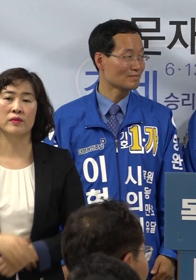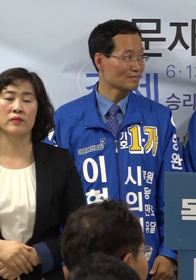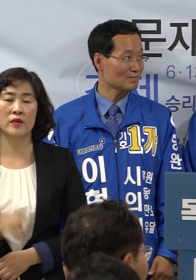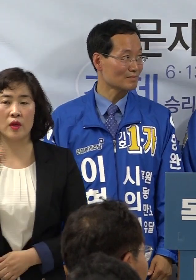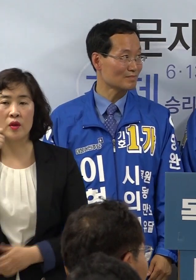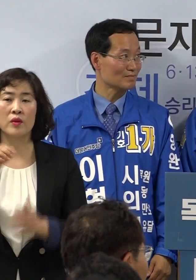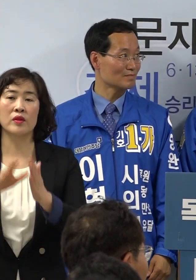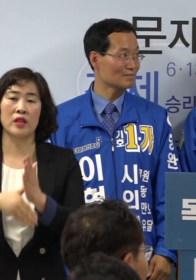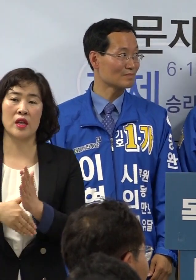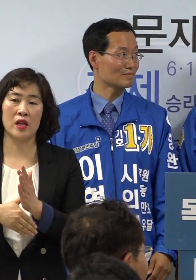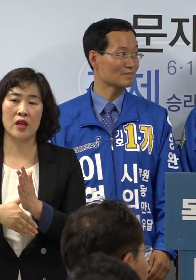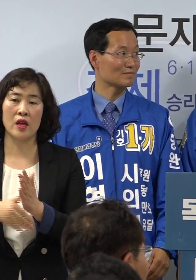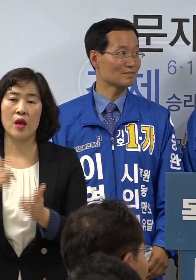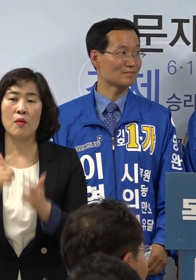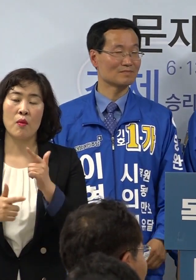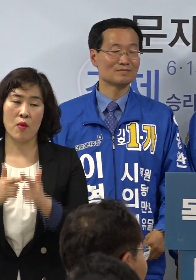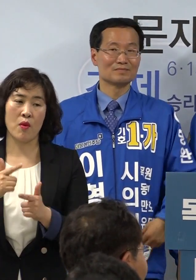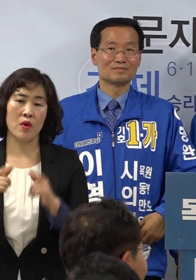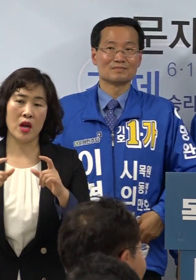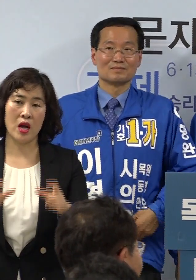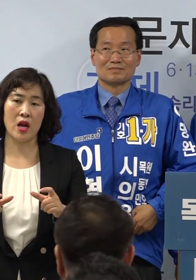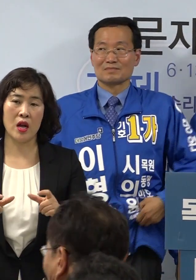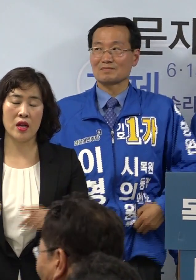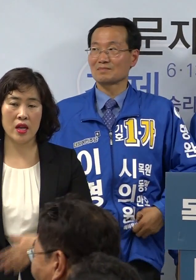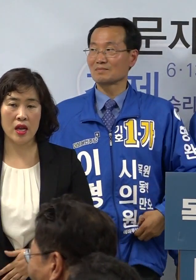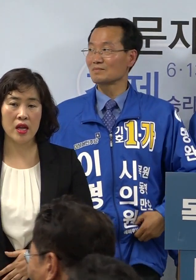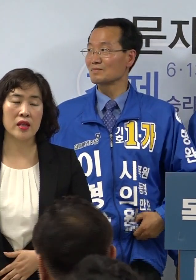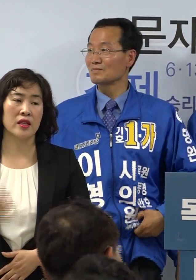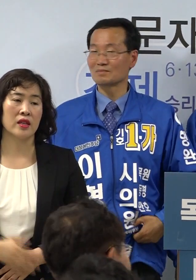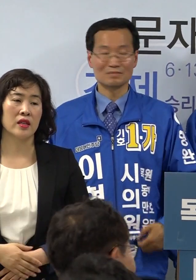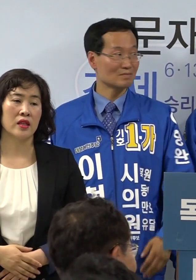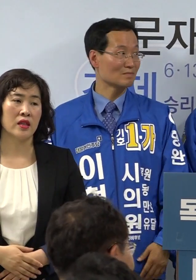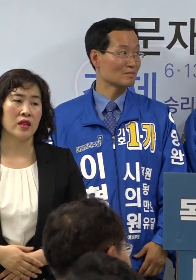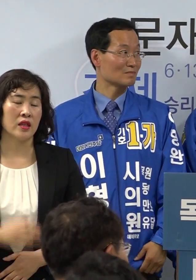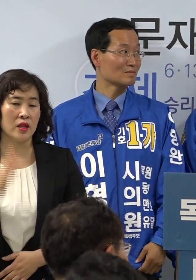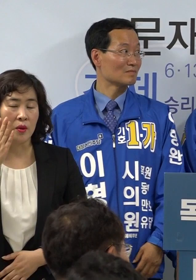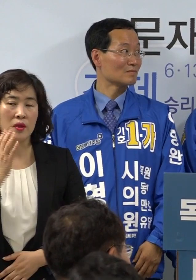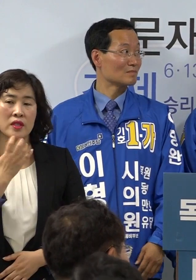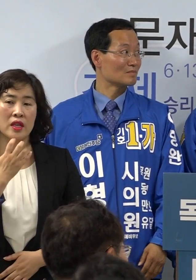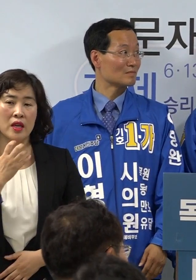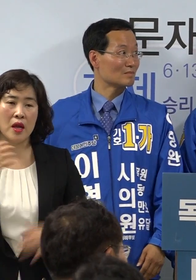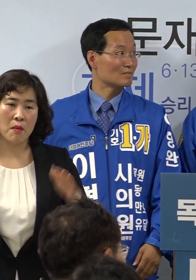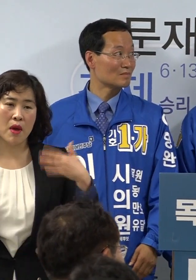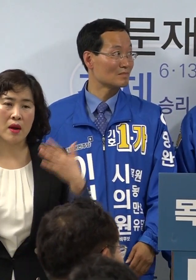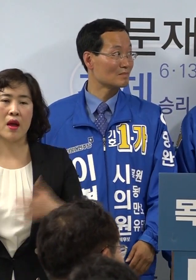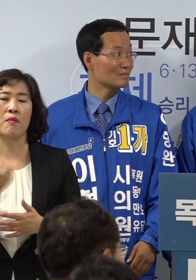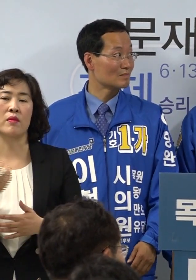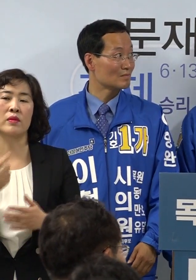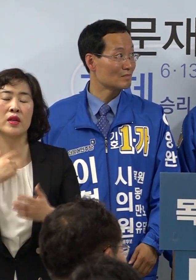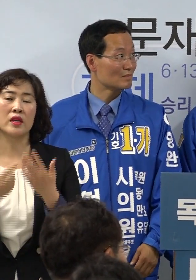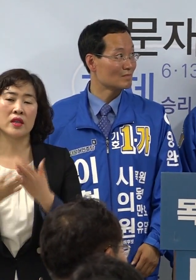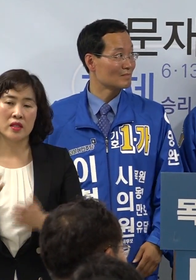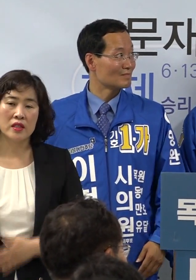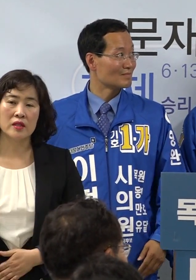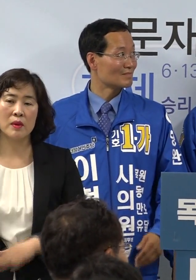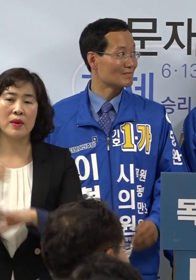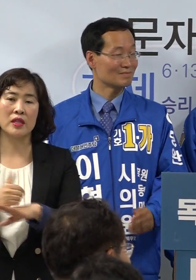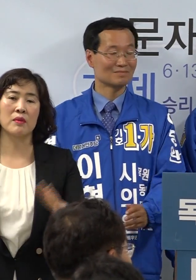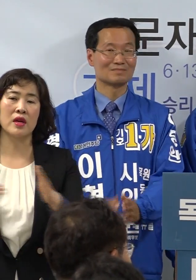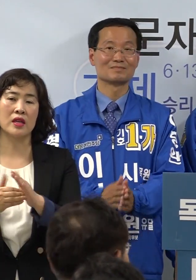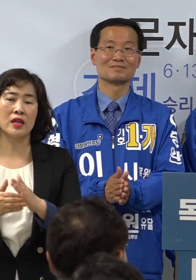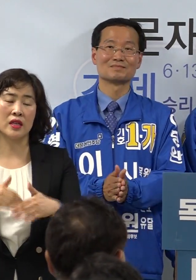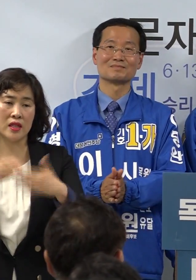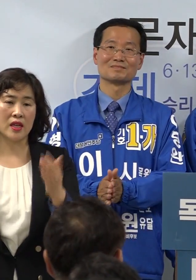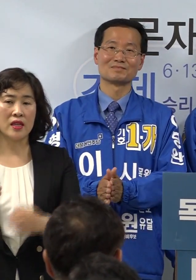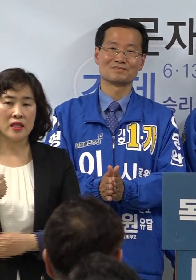어려운 시기에 우리 목포가 아, 지난번 국민의당 녹색바람에 아픔을 겪었지만 끝까지 당을 지켜주신